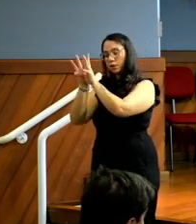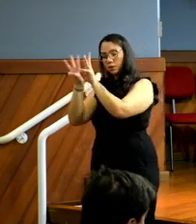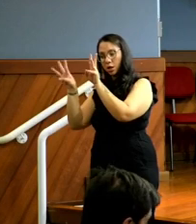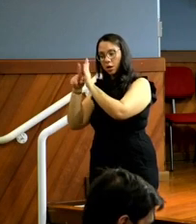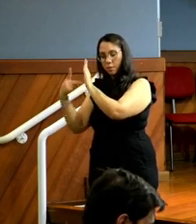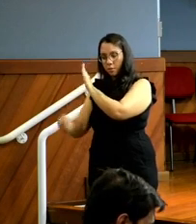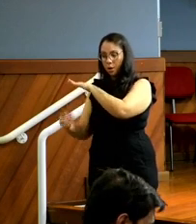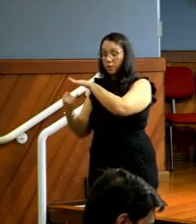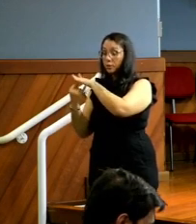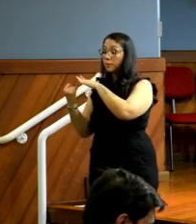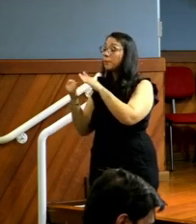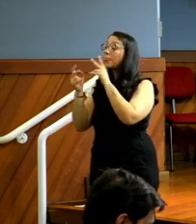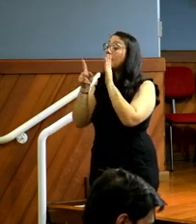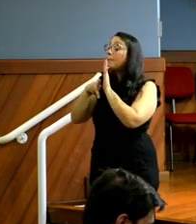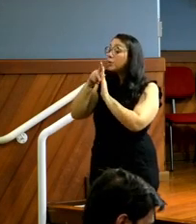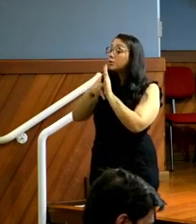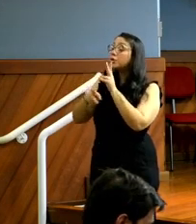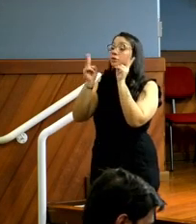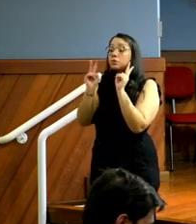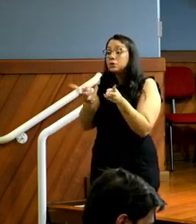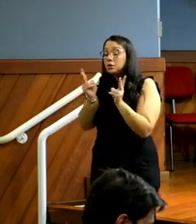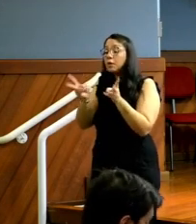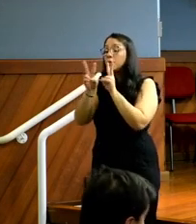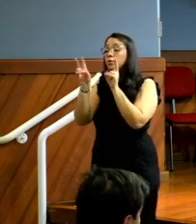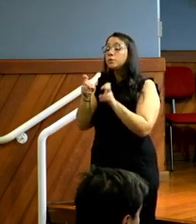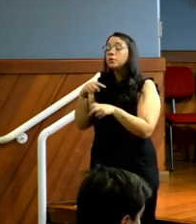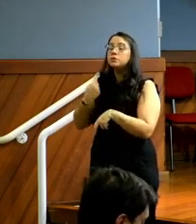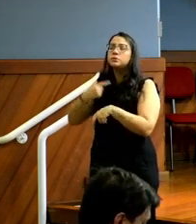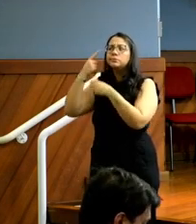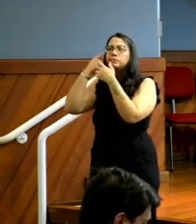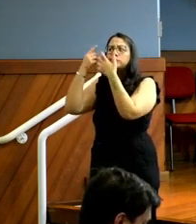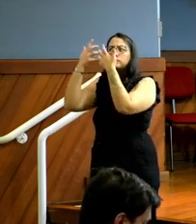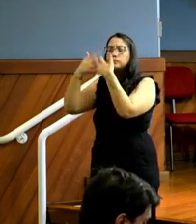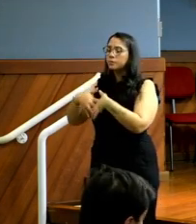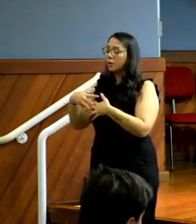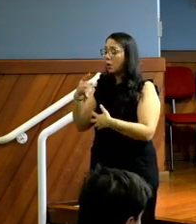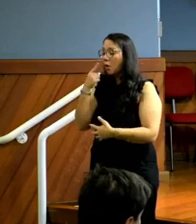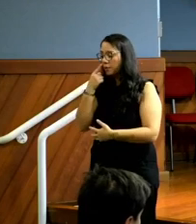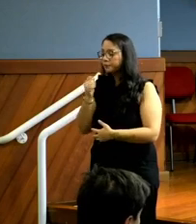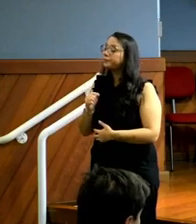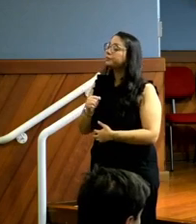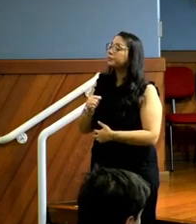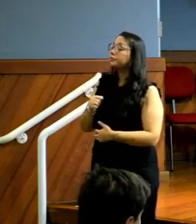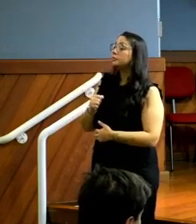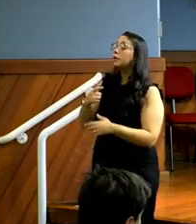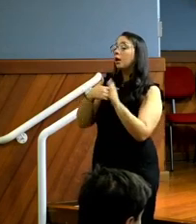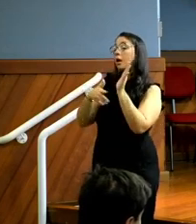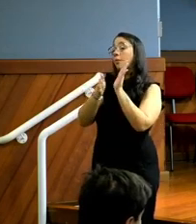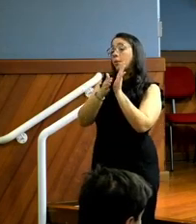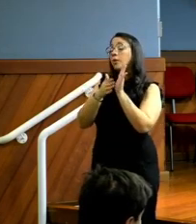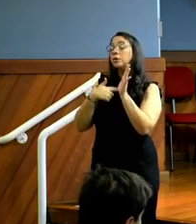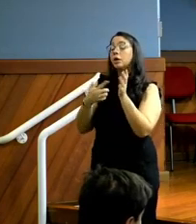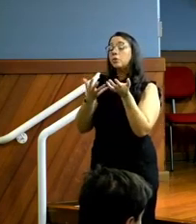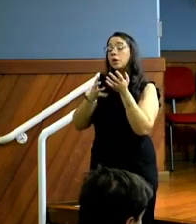eles são sempre feitos em cima do que a gente está pensando. Então, por exemplo, vem um proponente e fala, eu quero fazer a organização